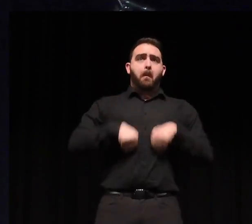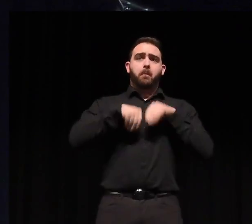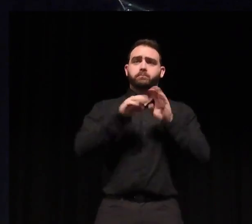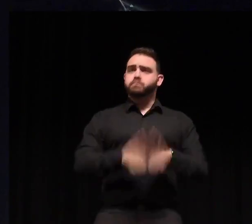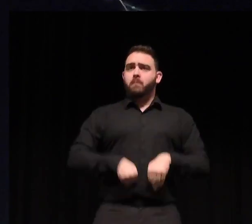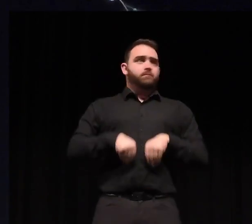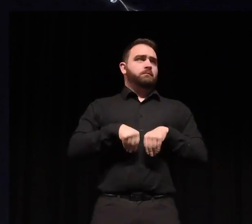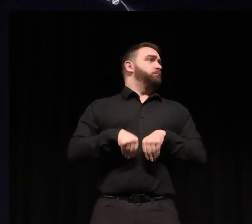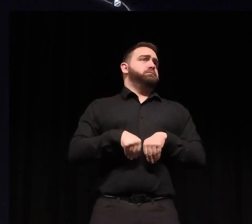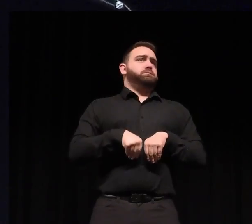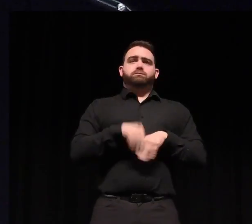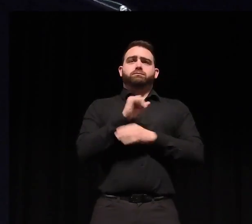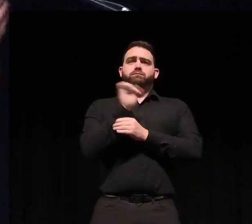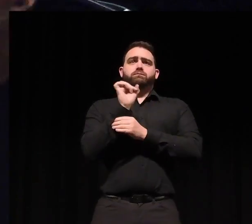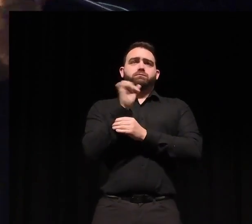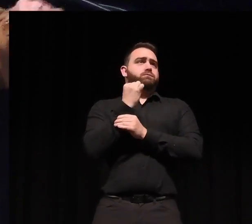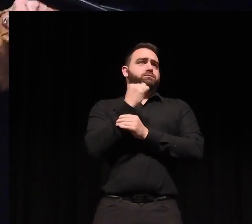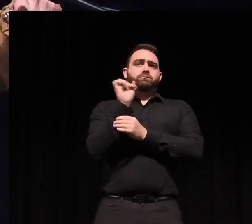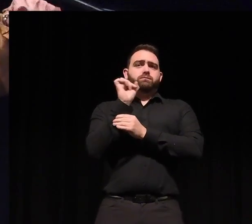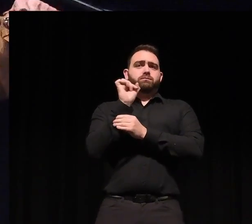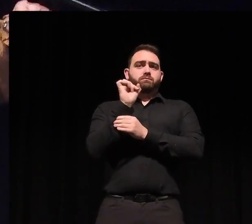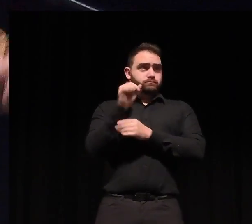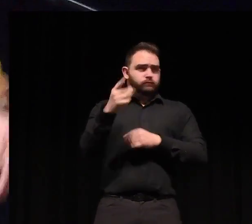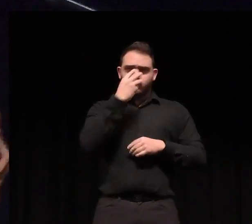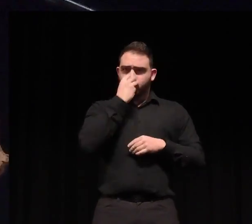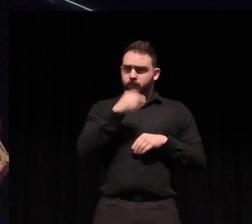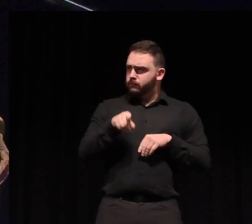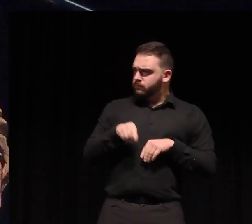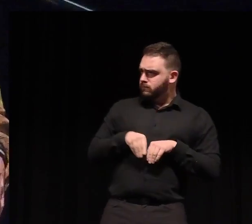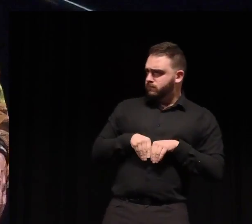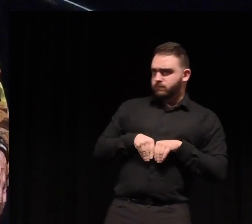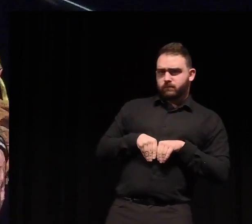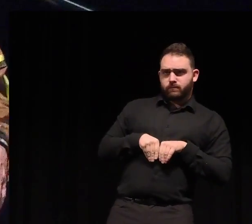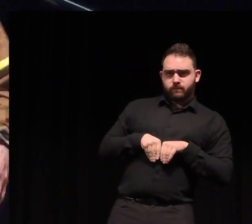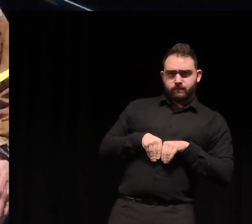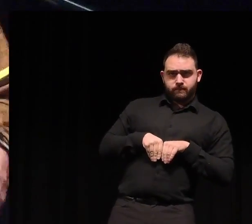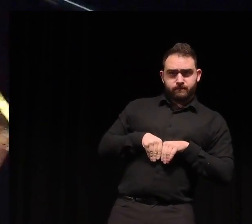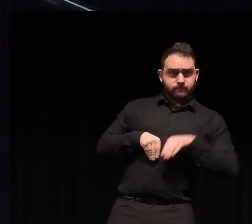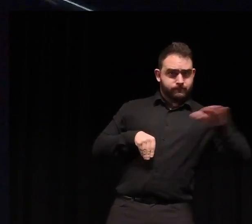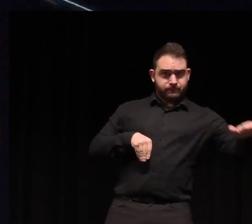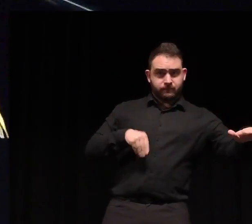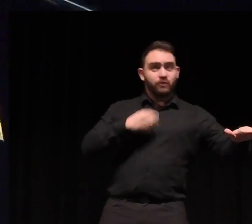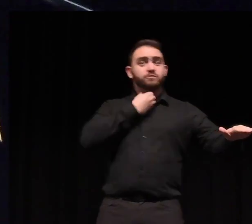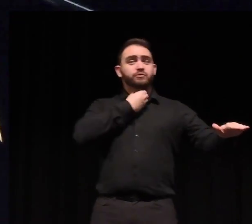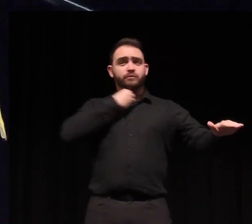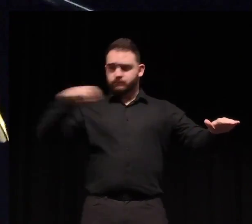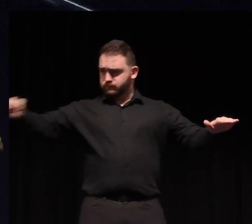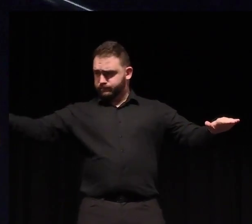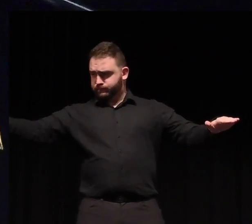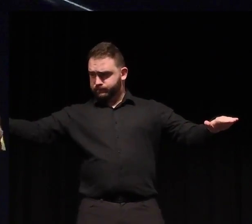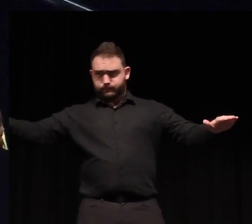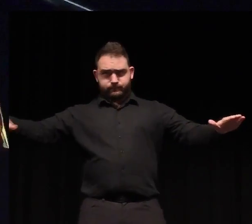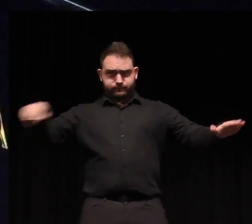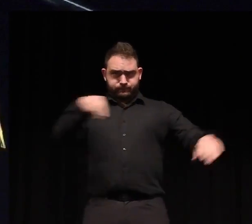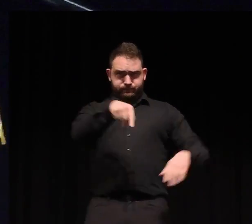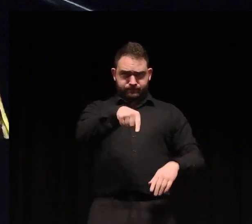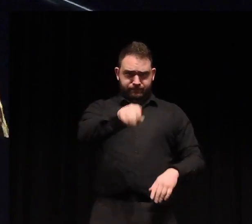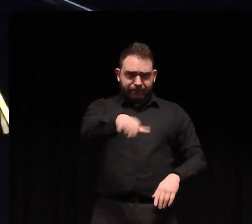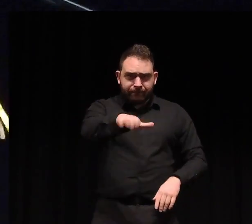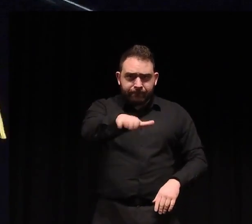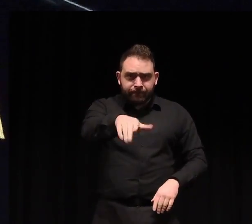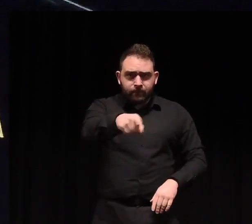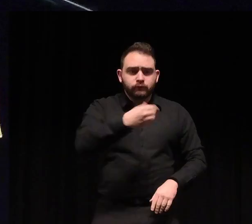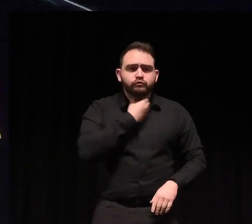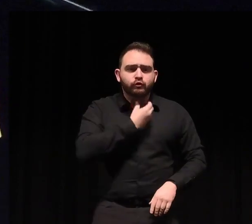Alors, petit loup, il a mis une patte de chaque côté de la grenouille. Puis là, il a dit « Hey, grenouille,